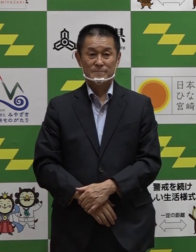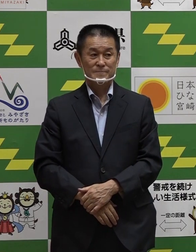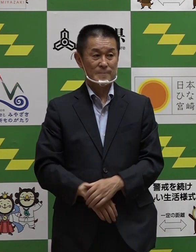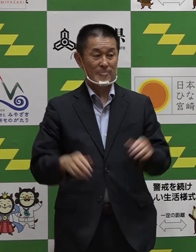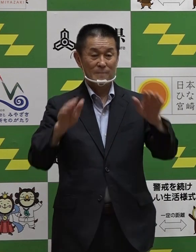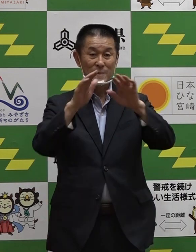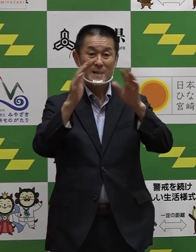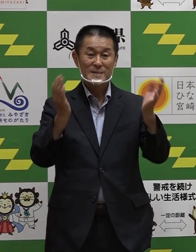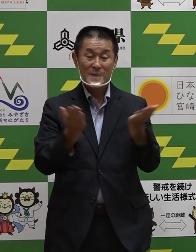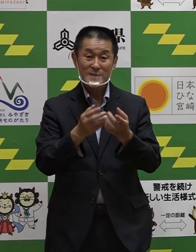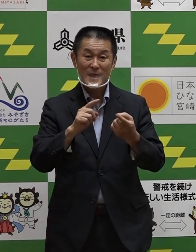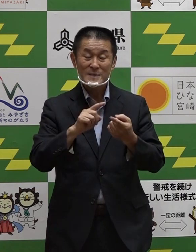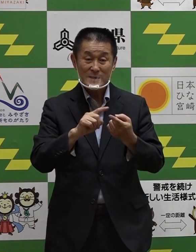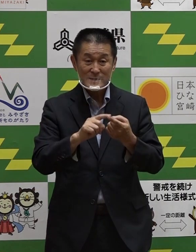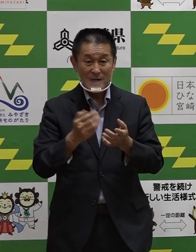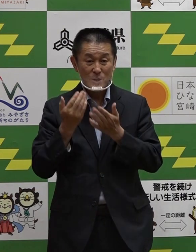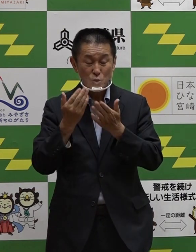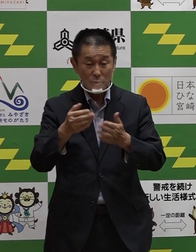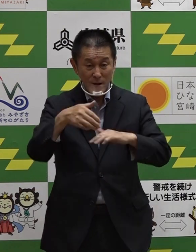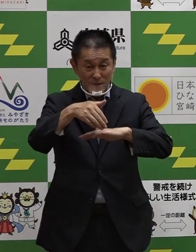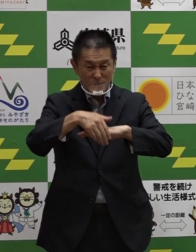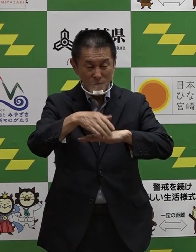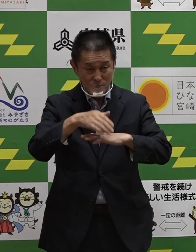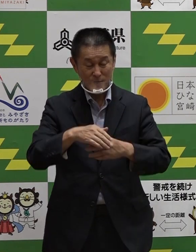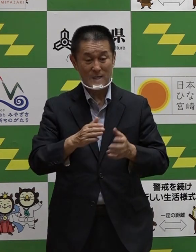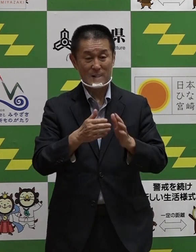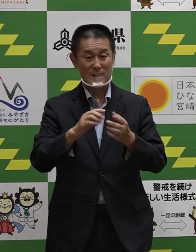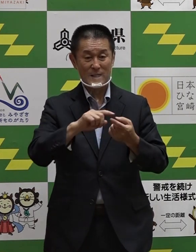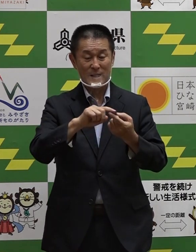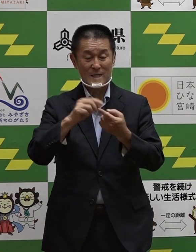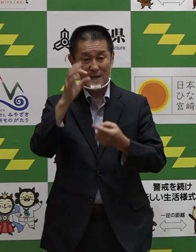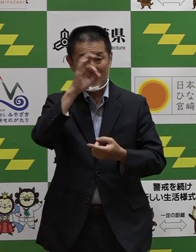全体的な問い合わせは観光協会にということになります。